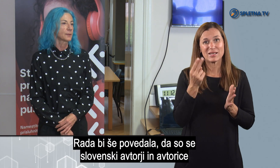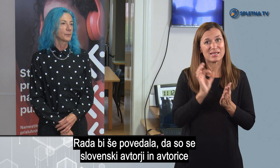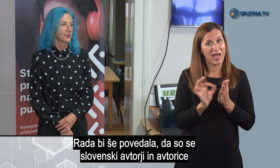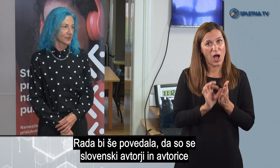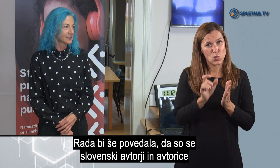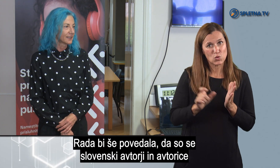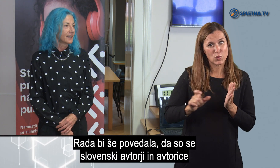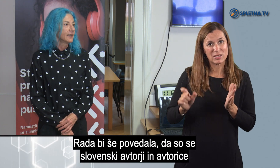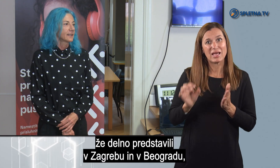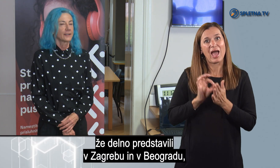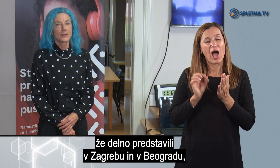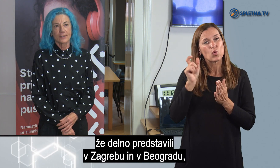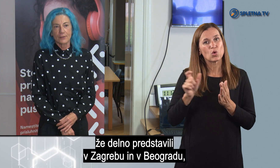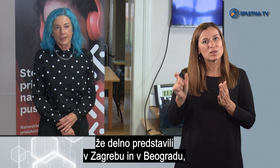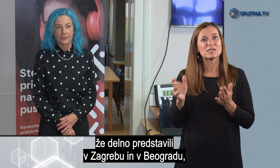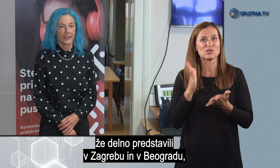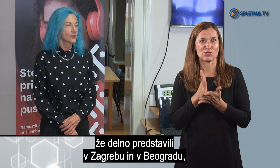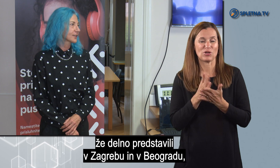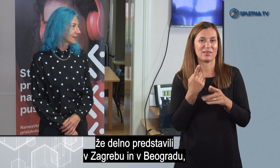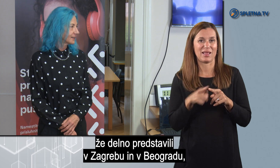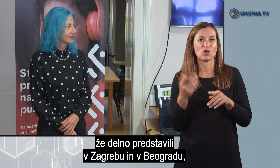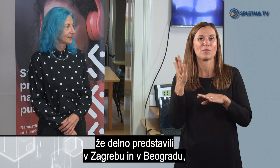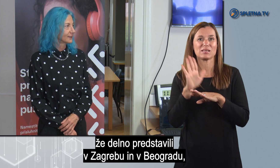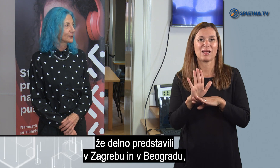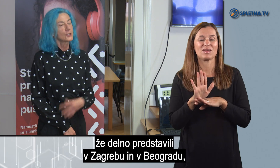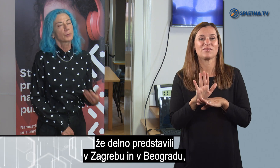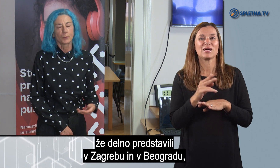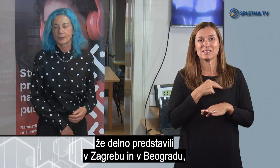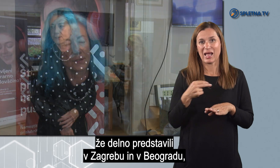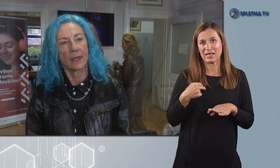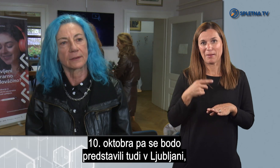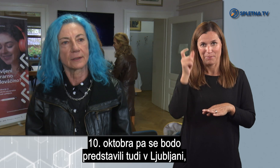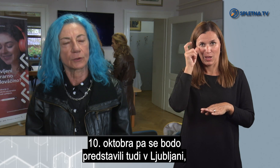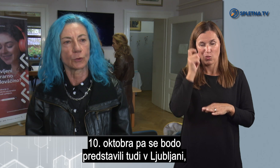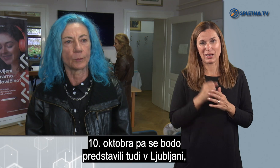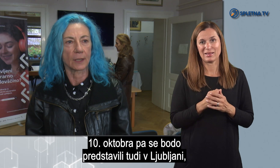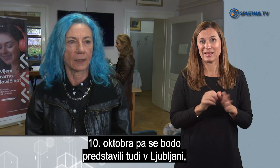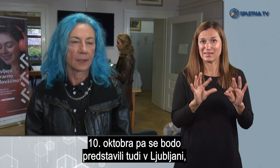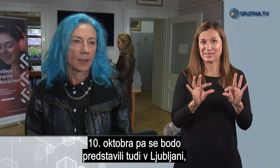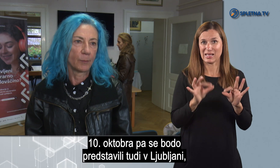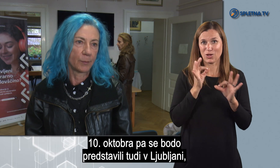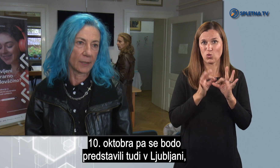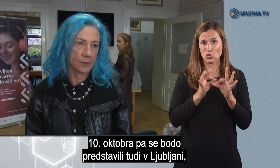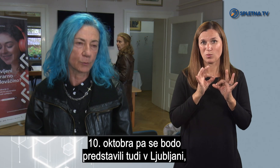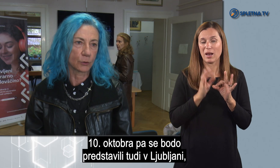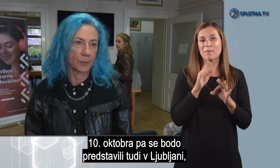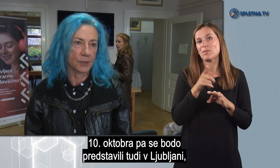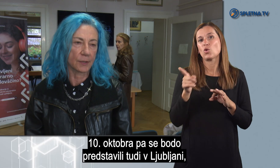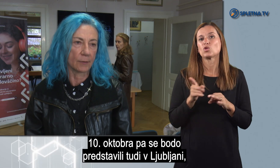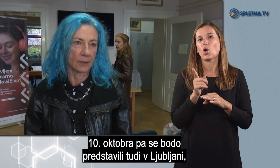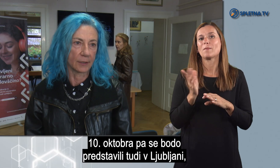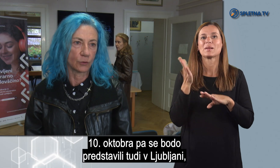slovenski avtorji in avtorice že delno predstavili v Zagrebu in v Beogradu. 10. oktobra pa se